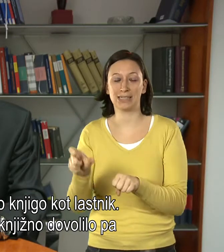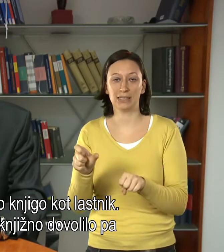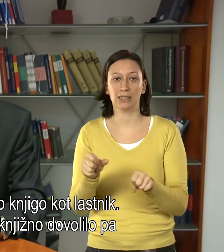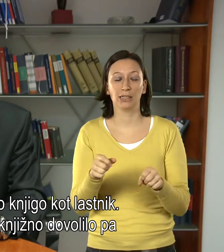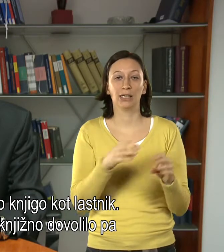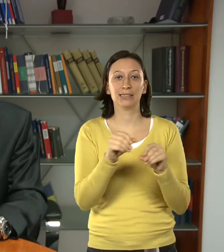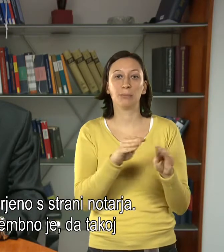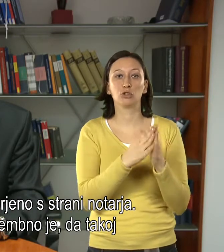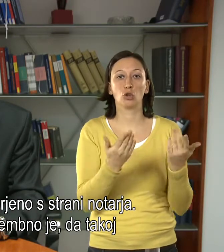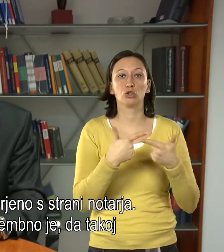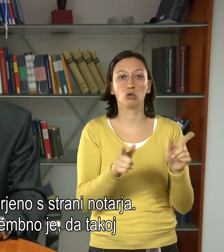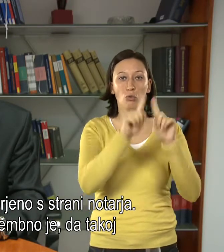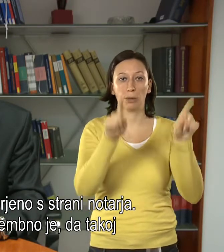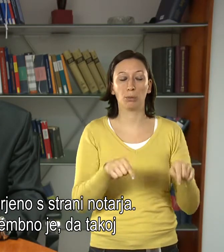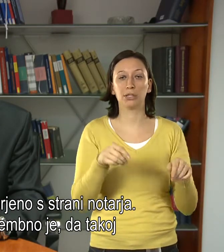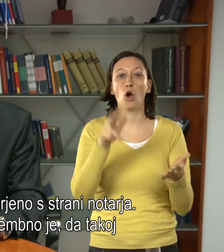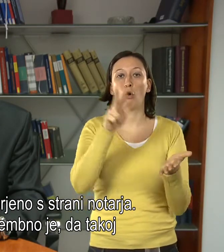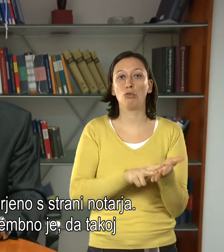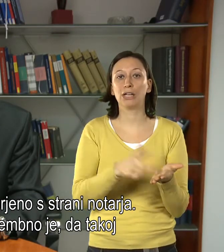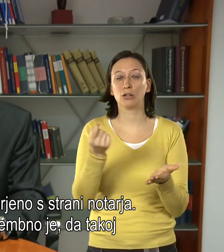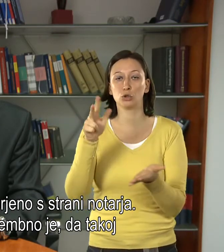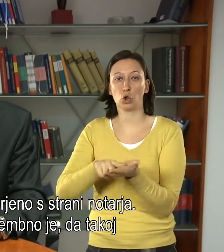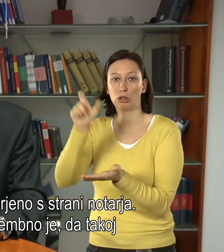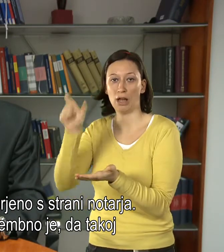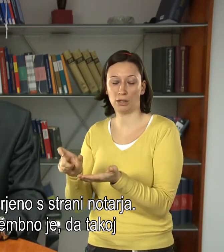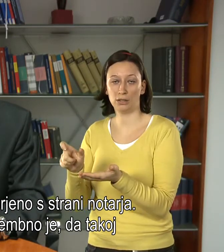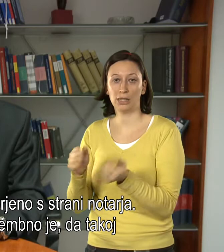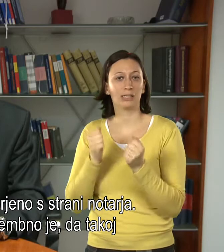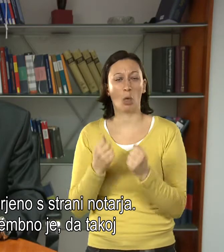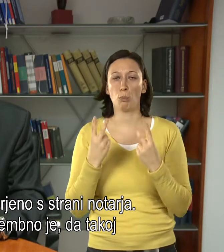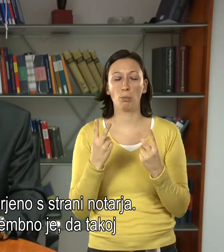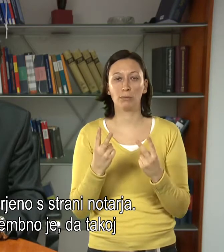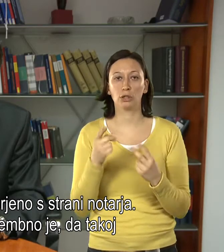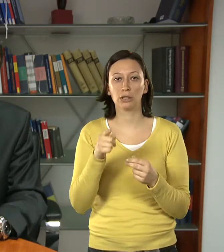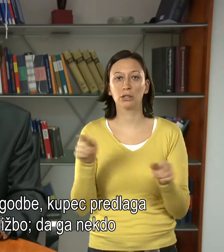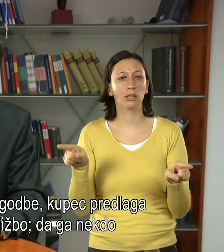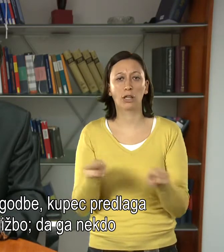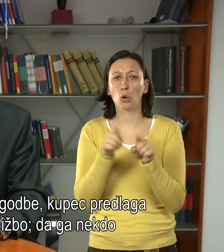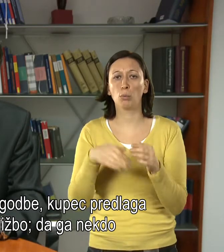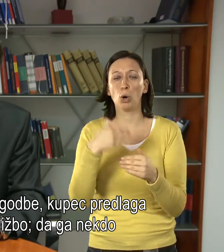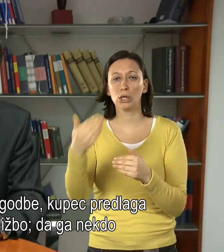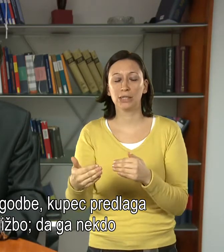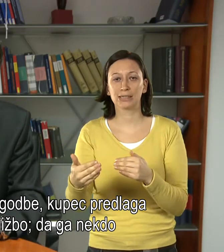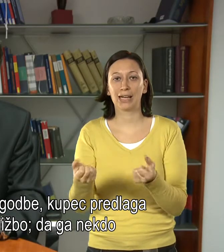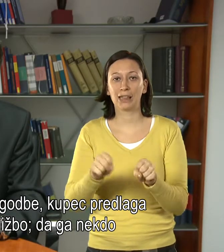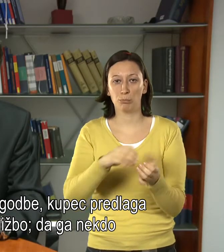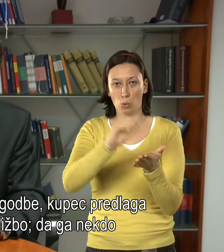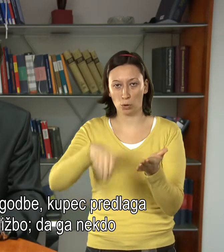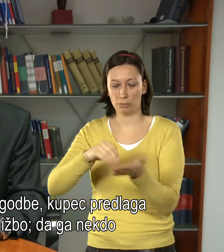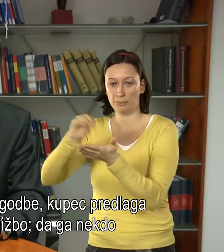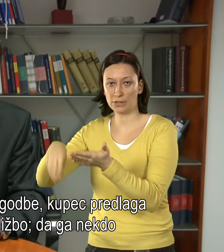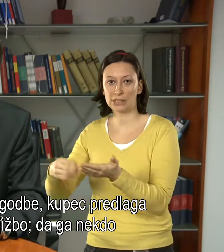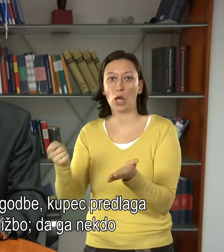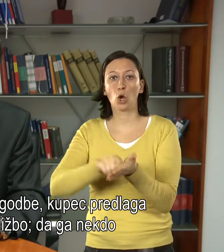Zemljiškoknjižno dovolilo pa mora biti overjeno s strani notarja. Zelo pomembno je, da takoj po sklenitvi pogodbe, da